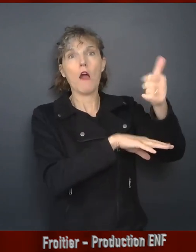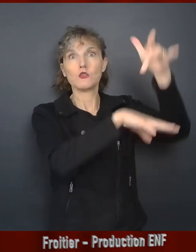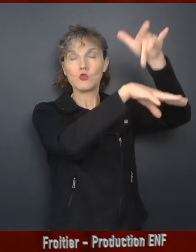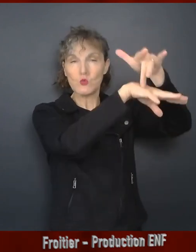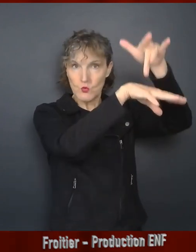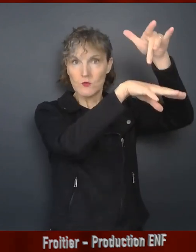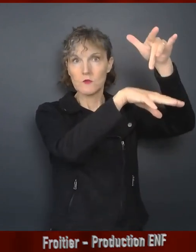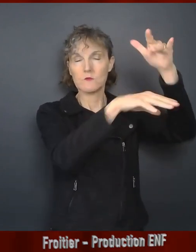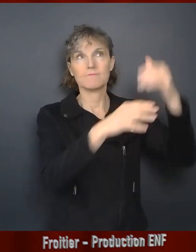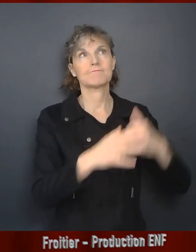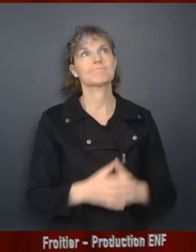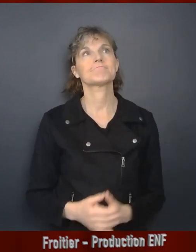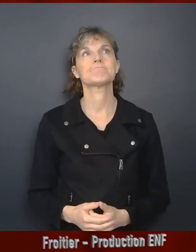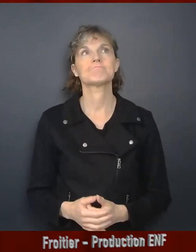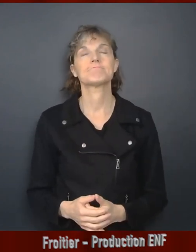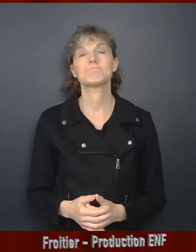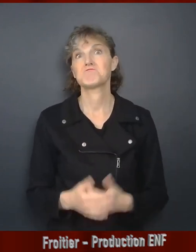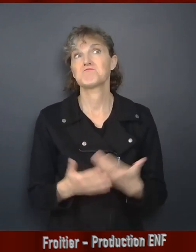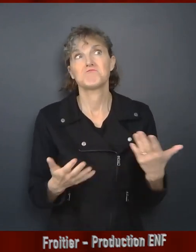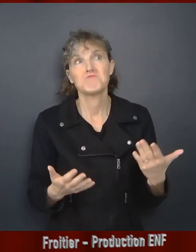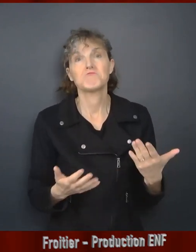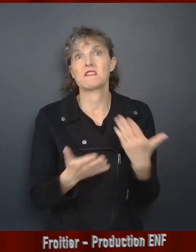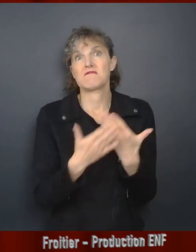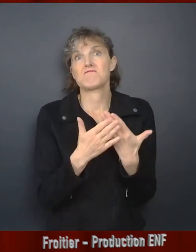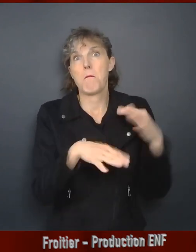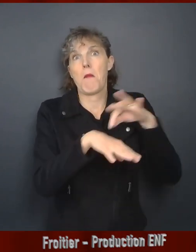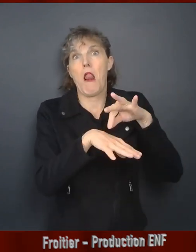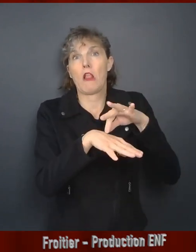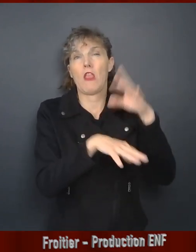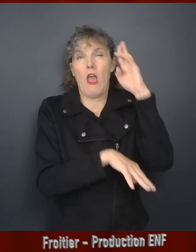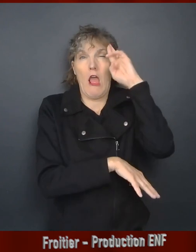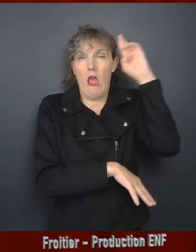On ne sait pas encore tout de cette maladie rare,